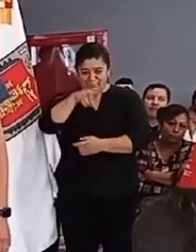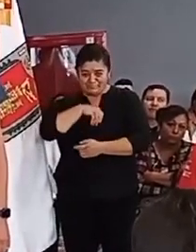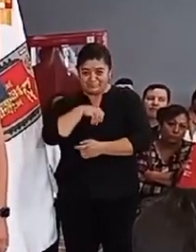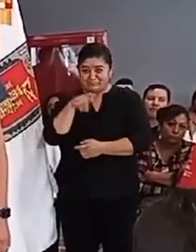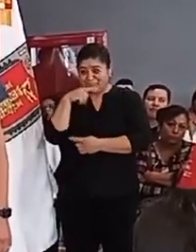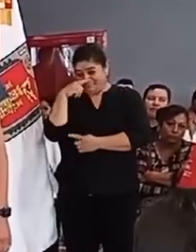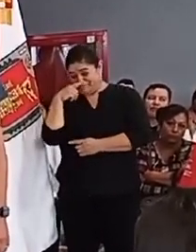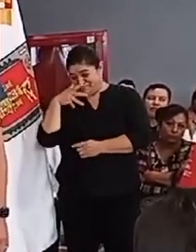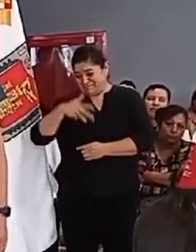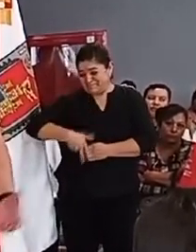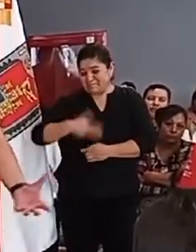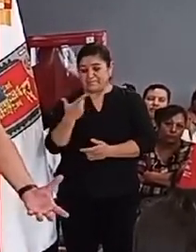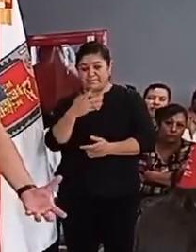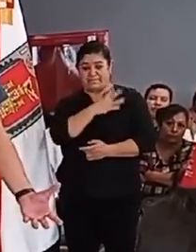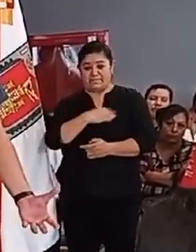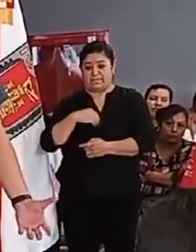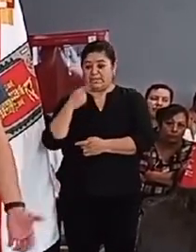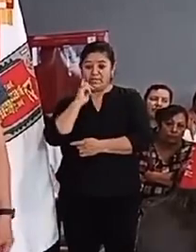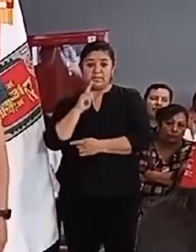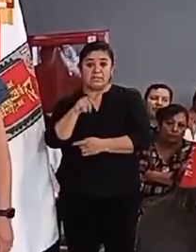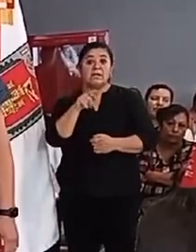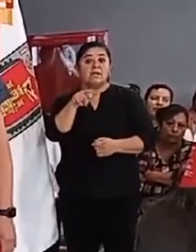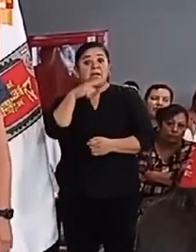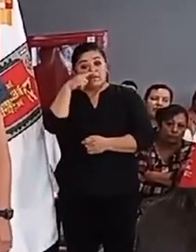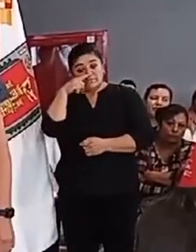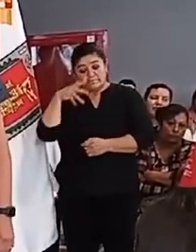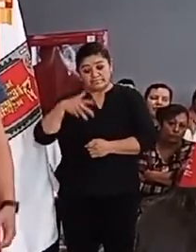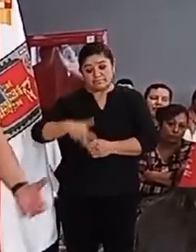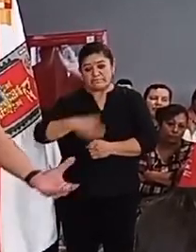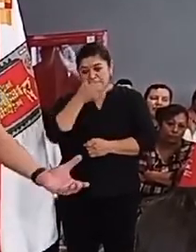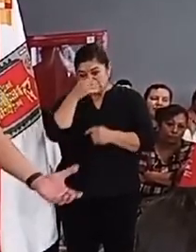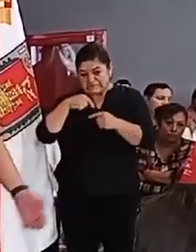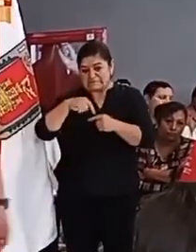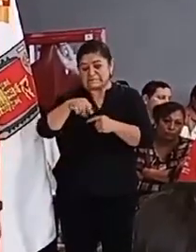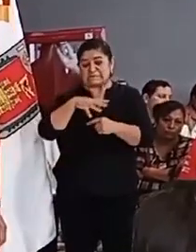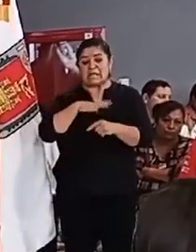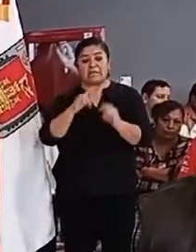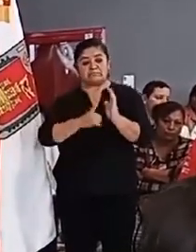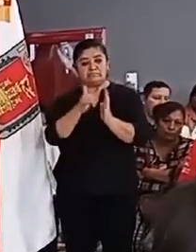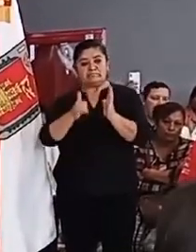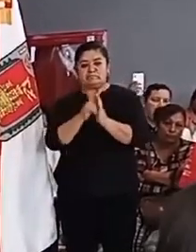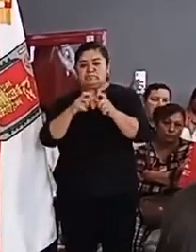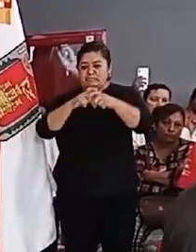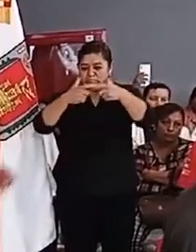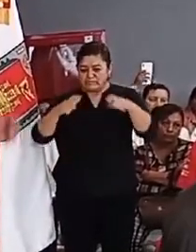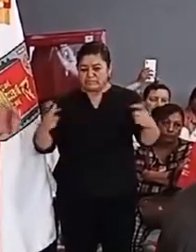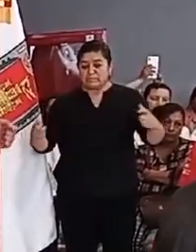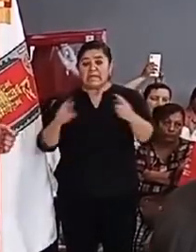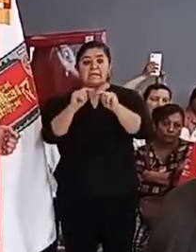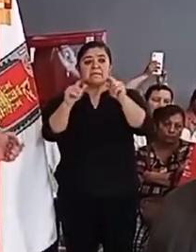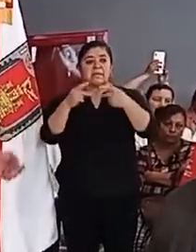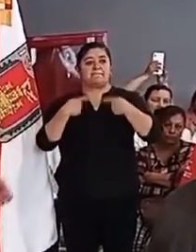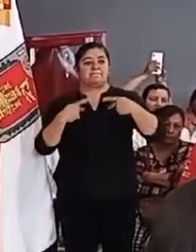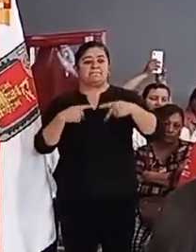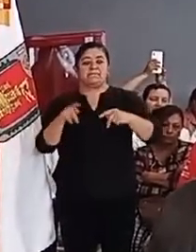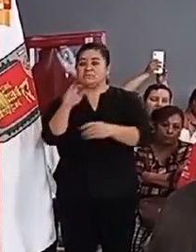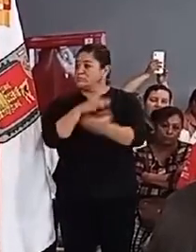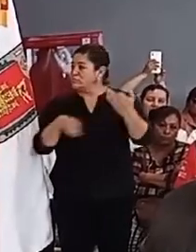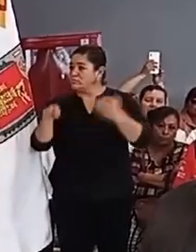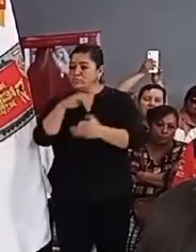hijas siéntase orgulloso de lo que ha construido En tan poco tiempo y lascala y los tazcal decas deben de tener la